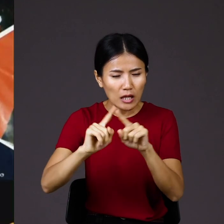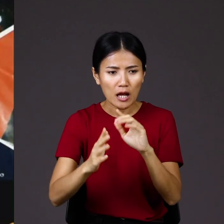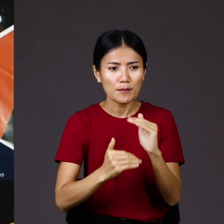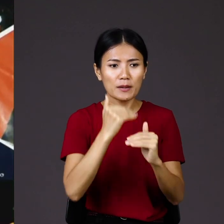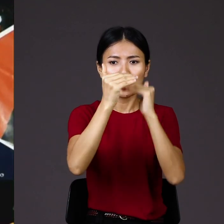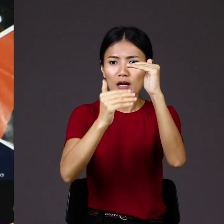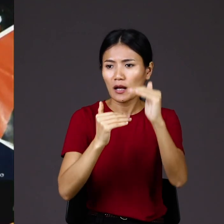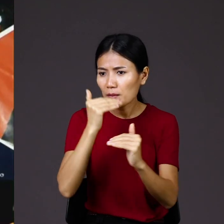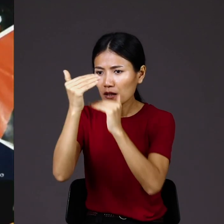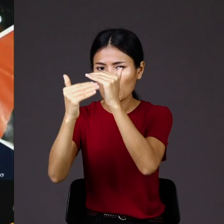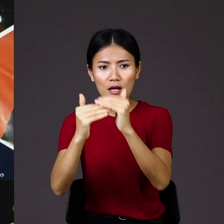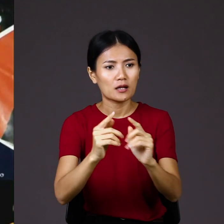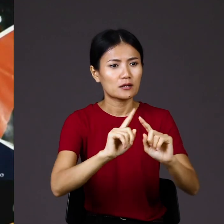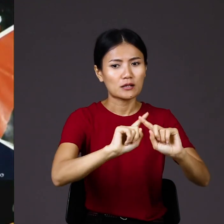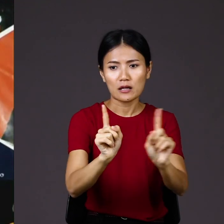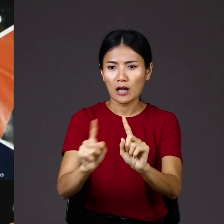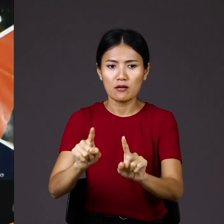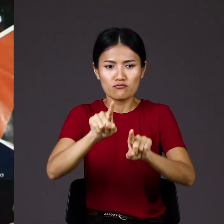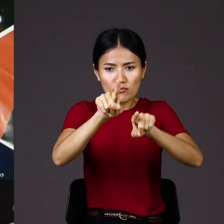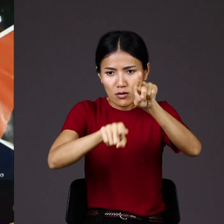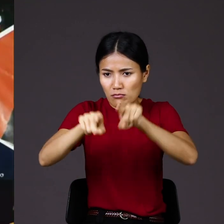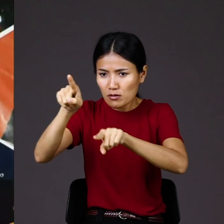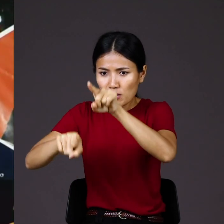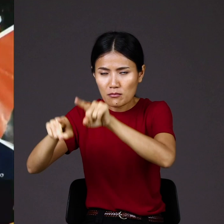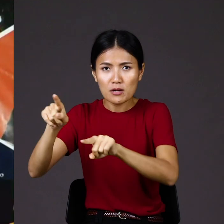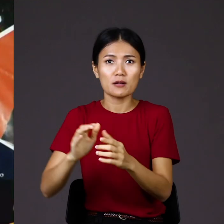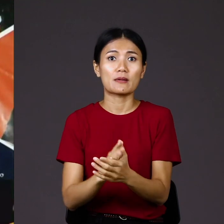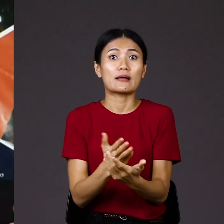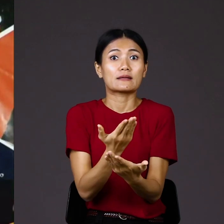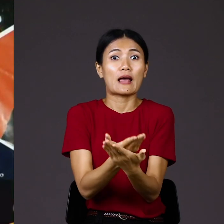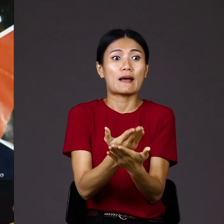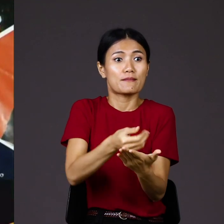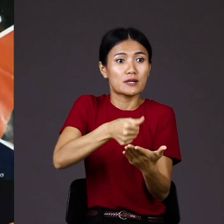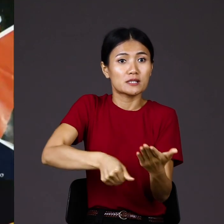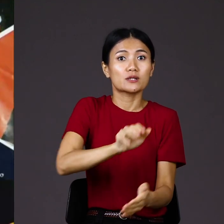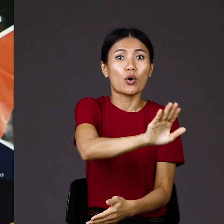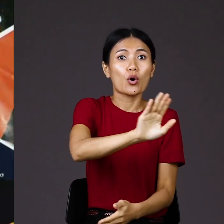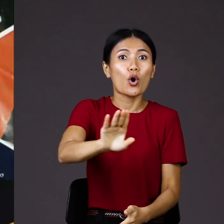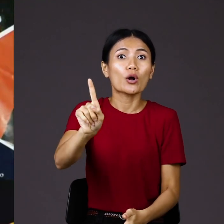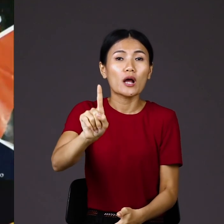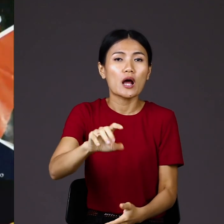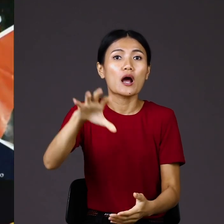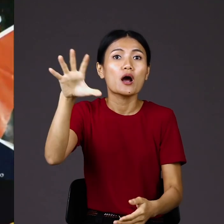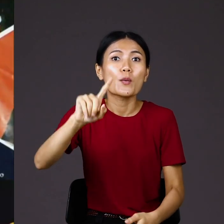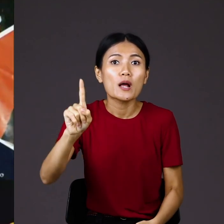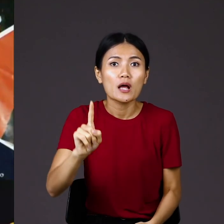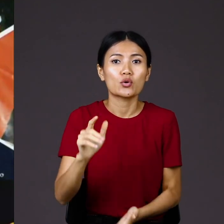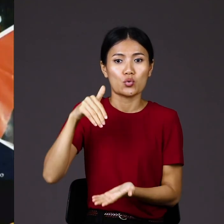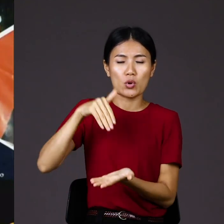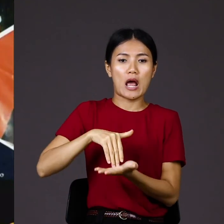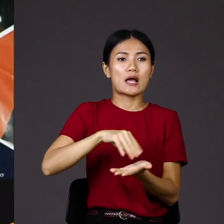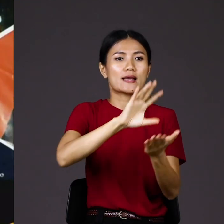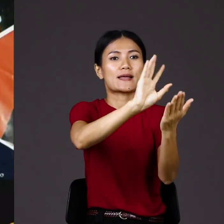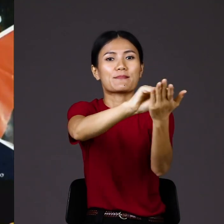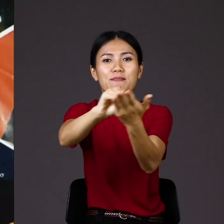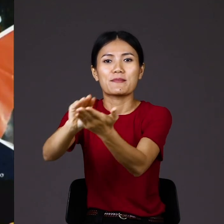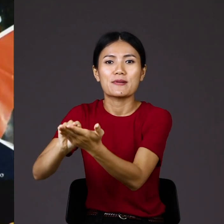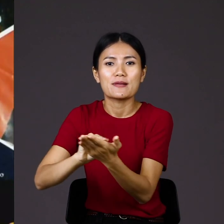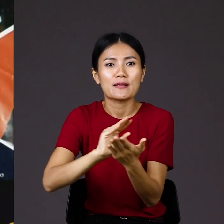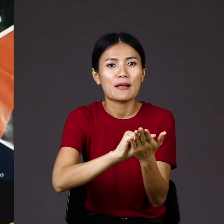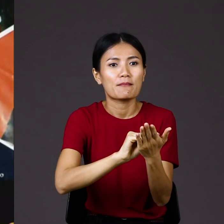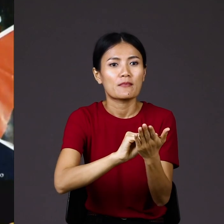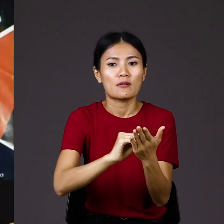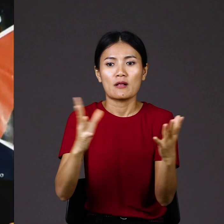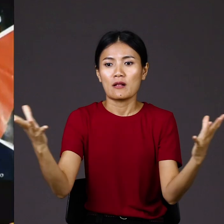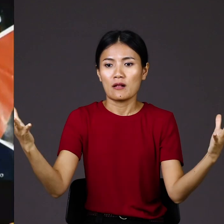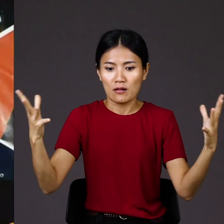ริญเติบโตไม่เท่ากันเม็ดเงินภาษีของพวกเรามันถูกเอาไปกองไว้ส่วนกลางแล้วก็แบ่งกลับมาที่